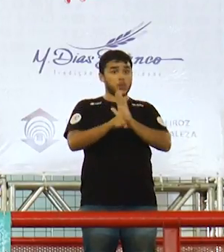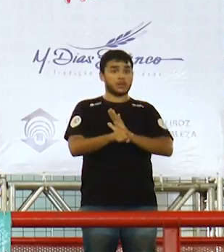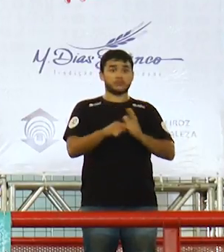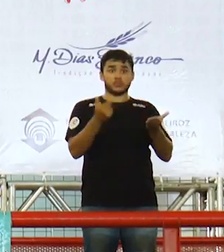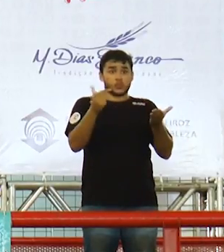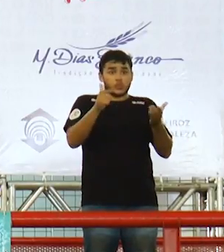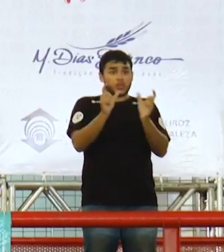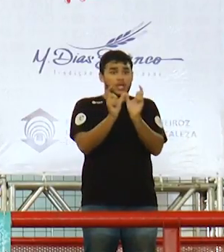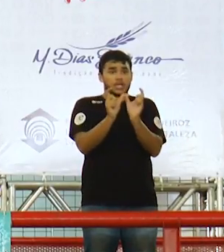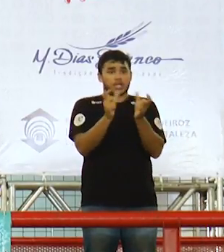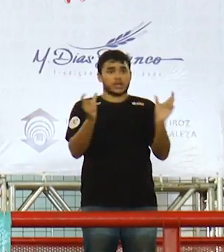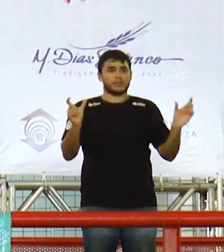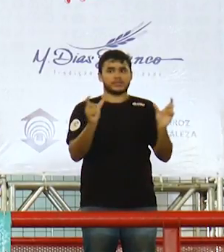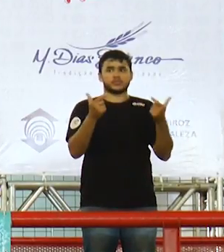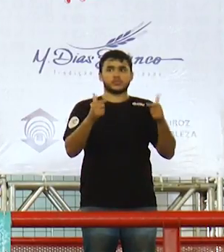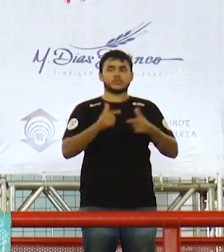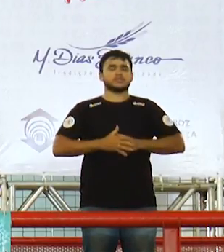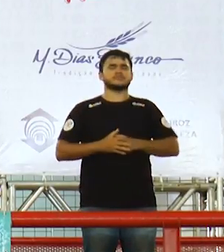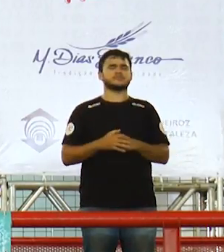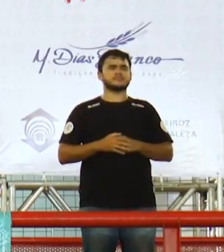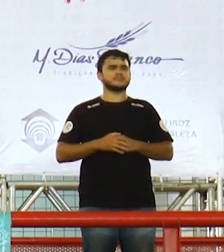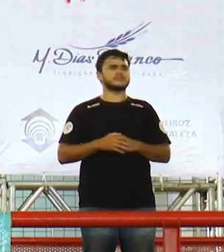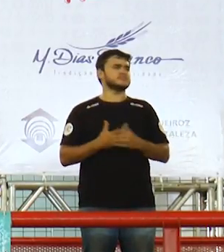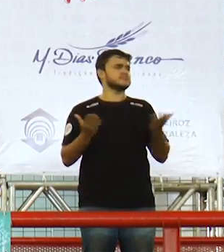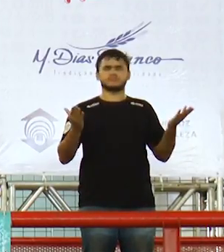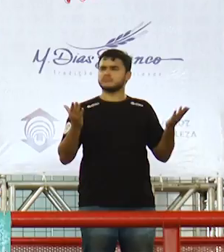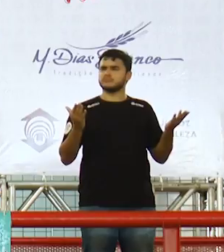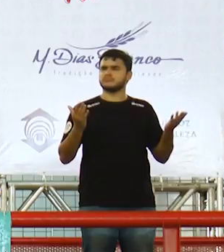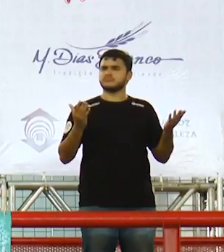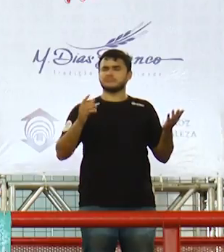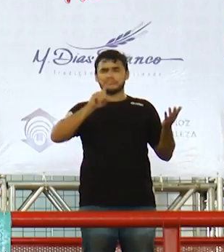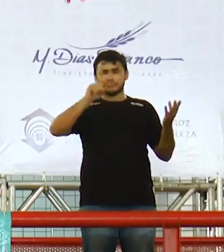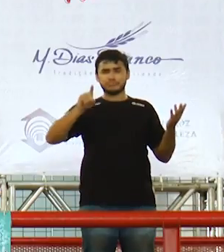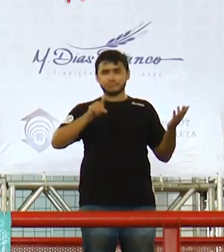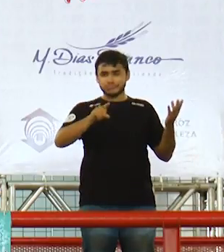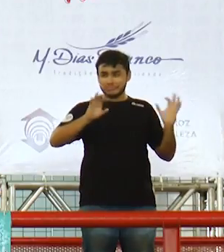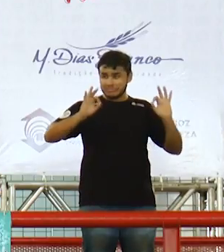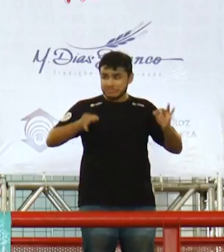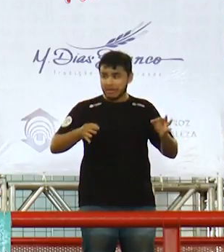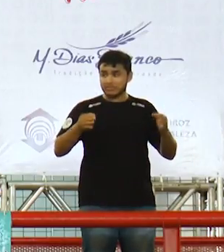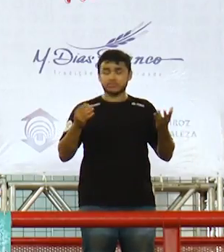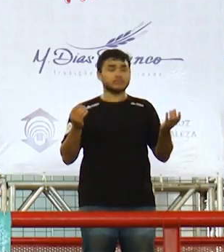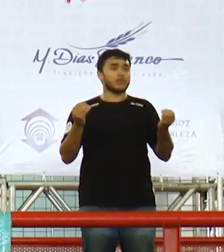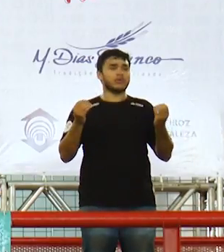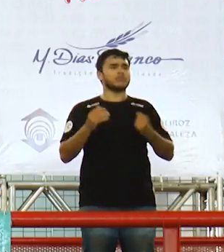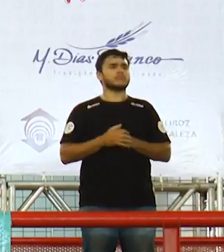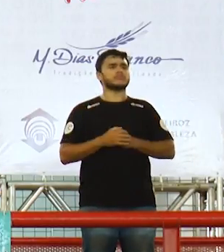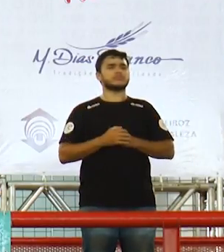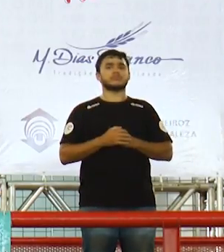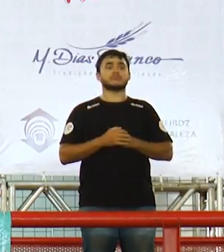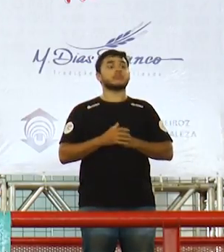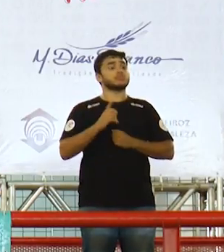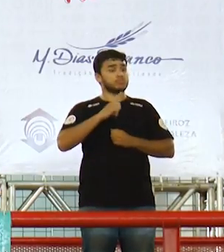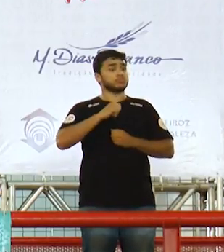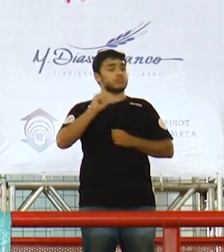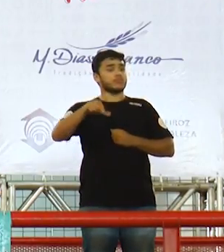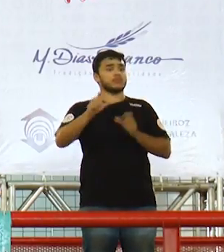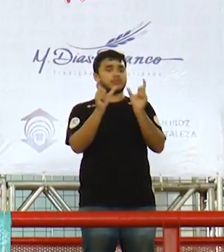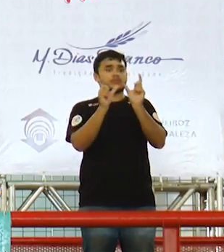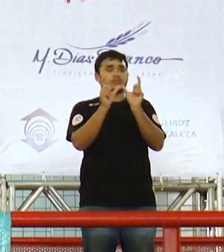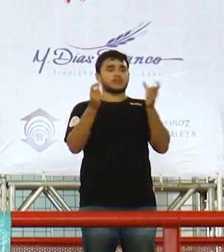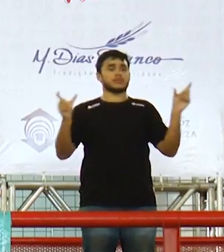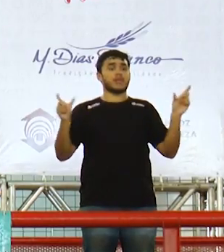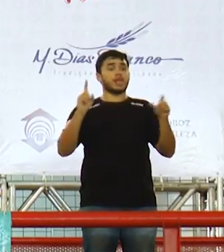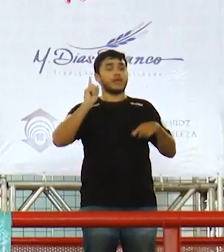tem gramática. Eu digo, como que não tem gramática? Como que não vai haver a exploração